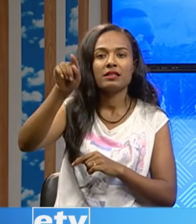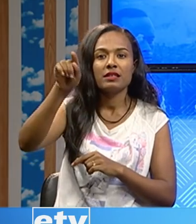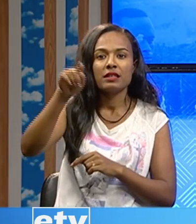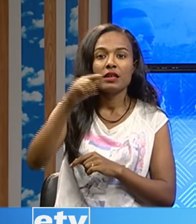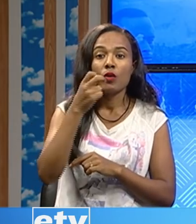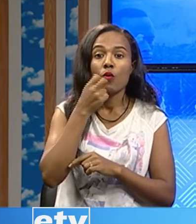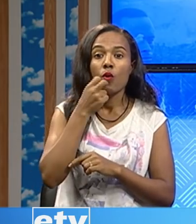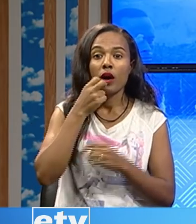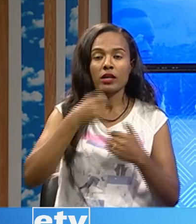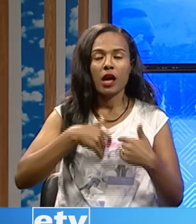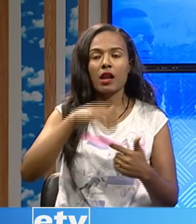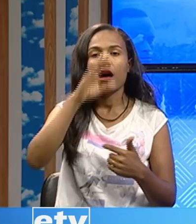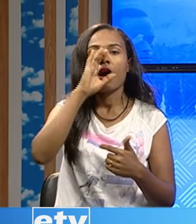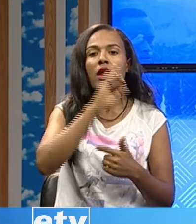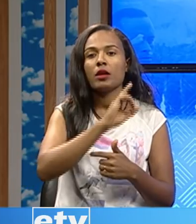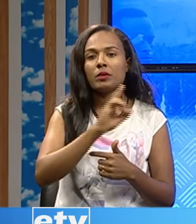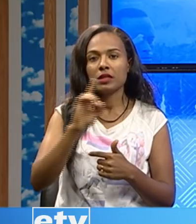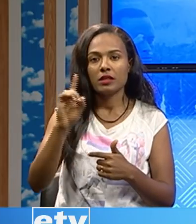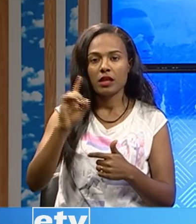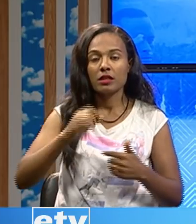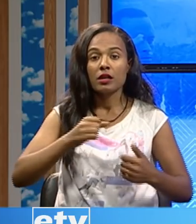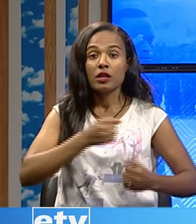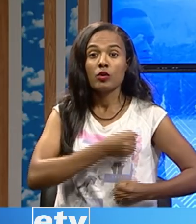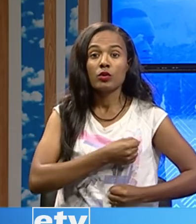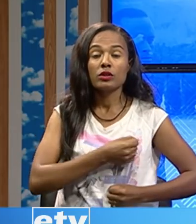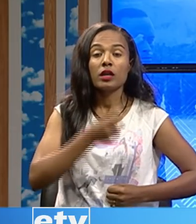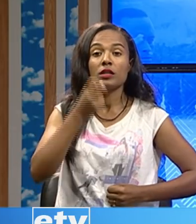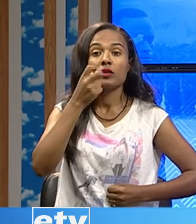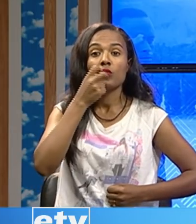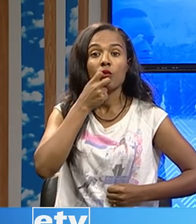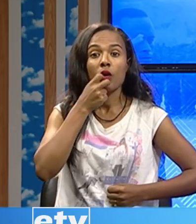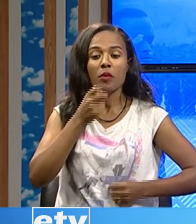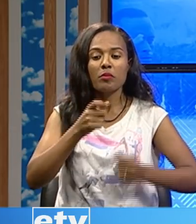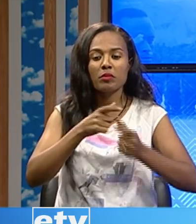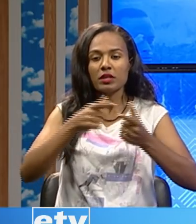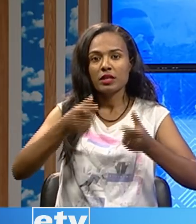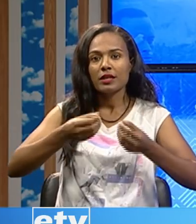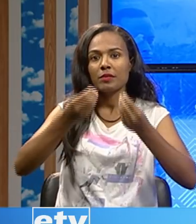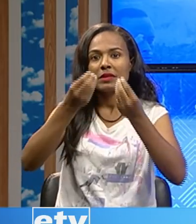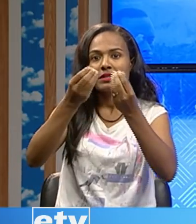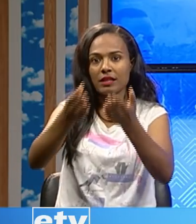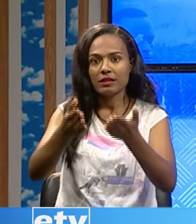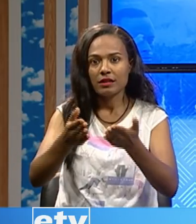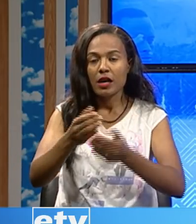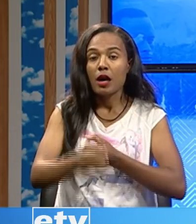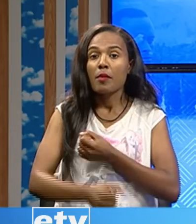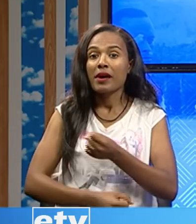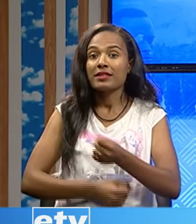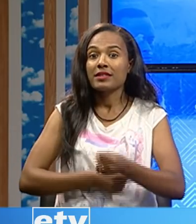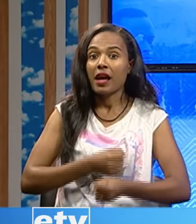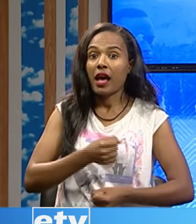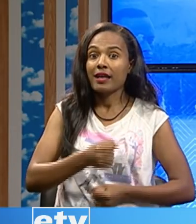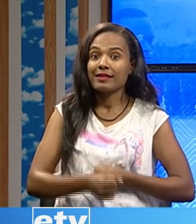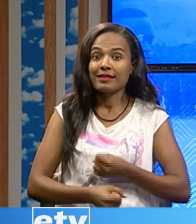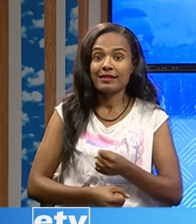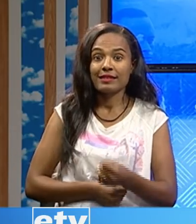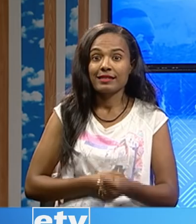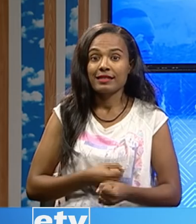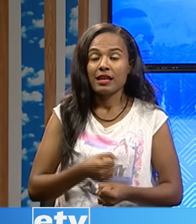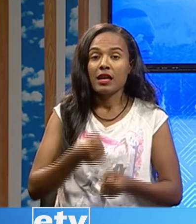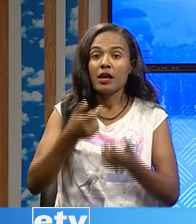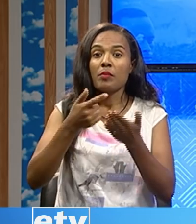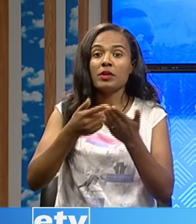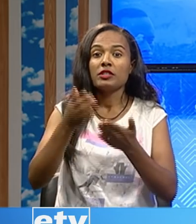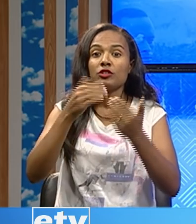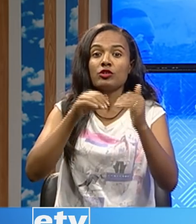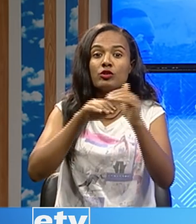ውሃ ያለ አለመጠጣት ለወታደር ውሃ የሚጠጣበት ልክ መስጠት ማሰቃየት በዛ